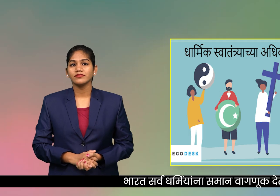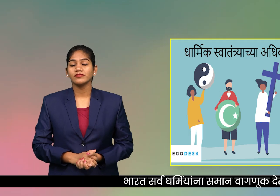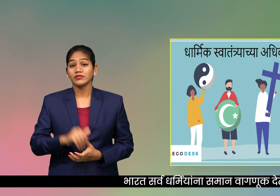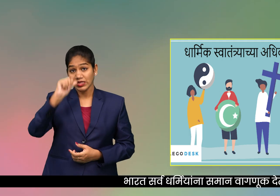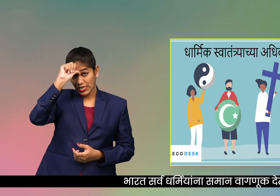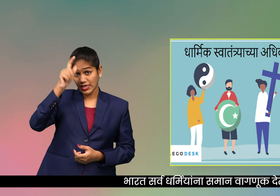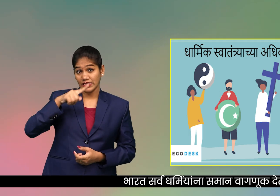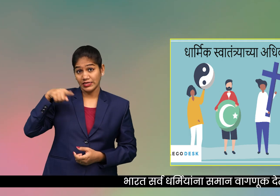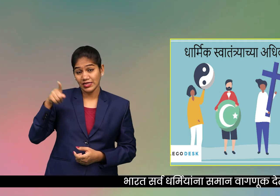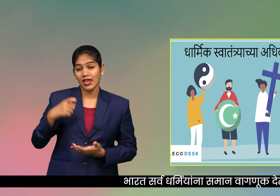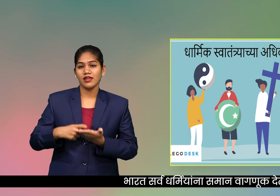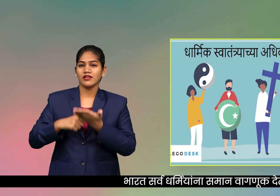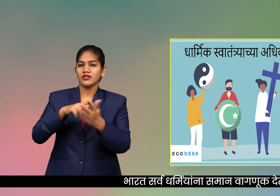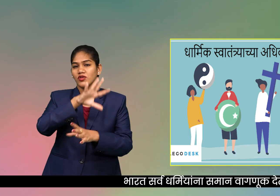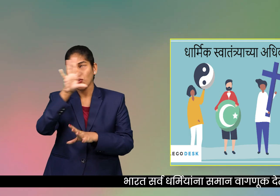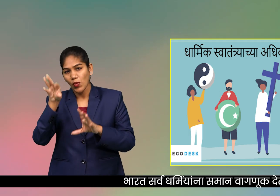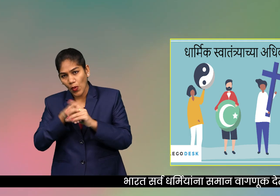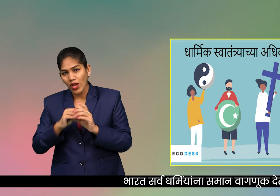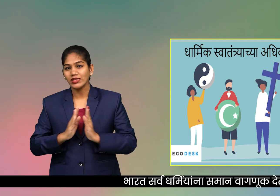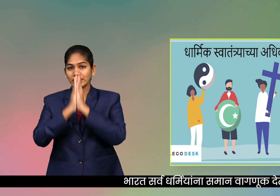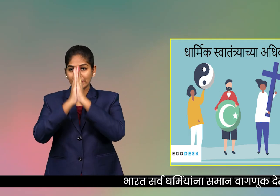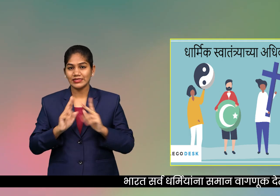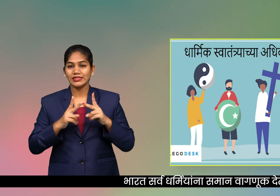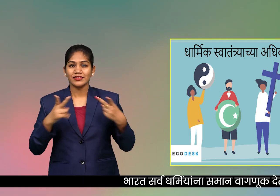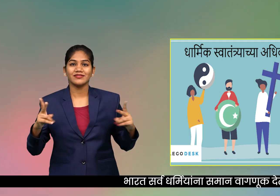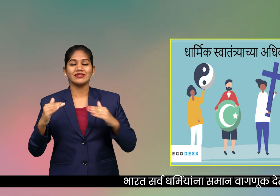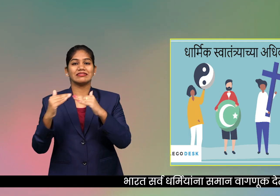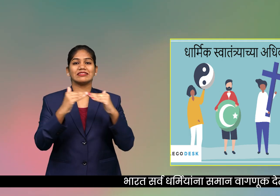भारत सर्व धर्मियांना समान वागणूक देतो.